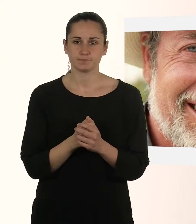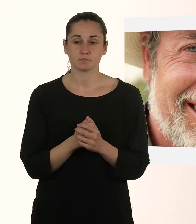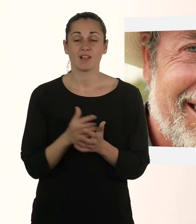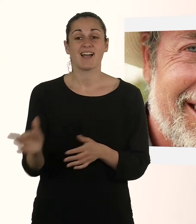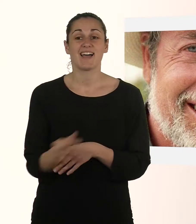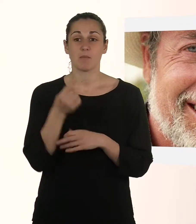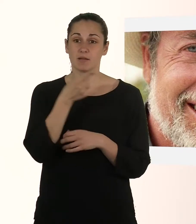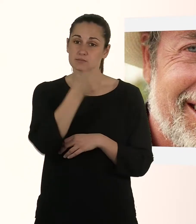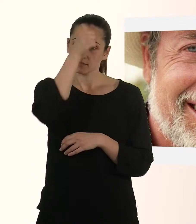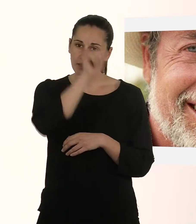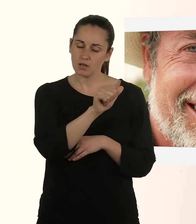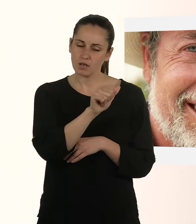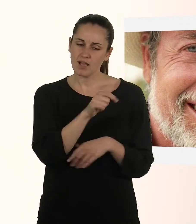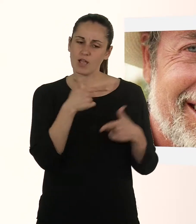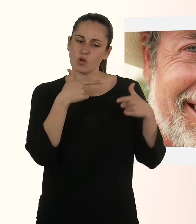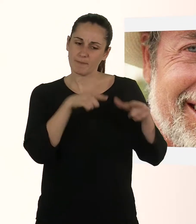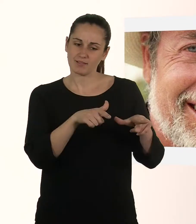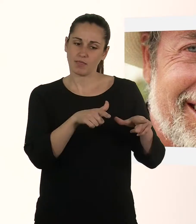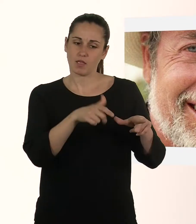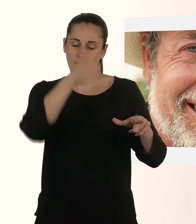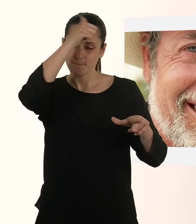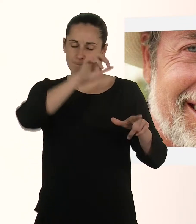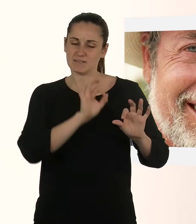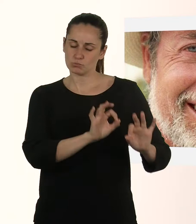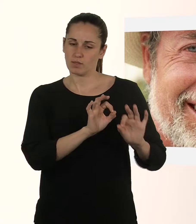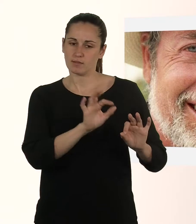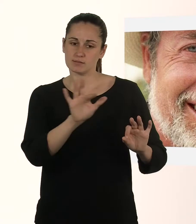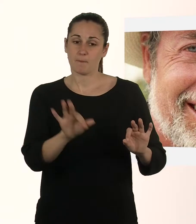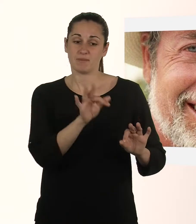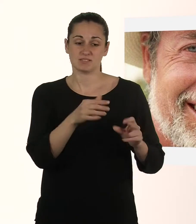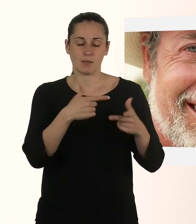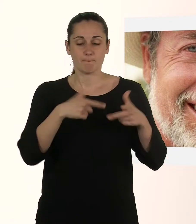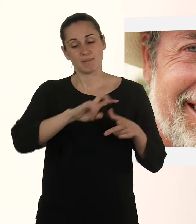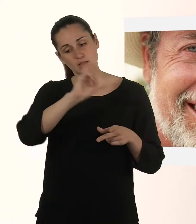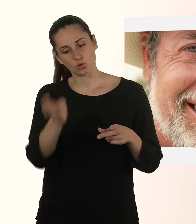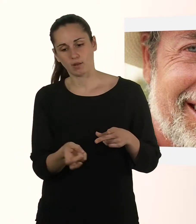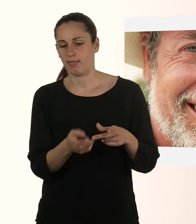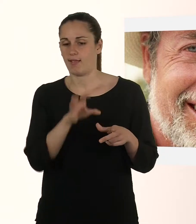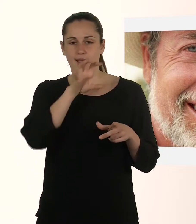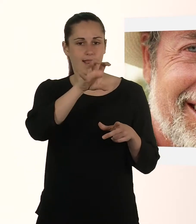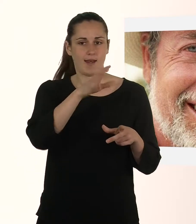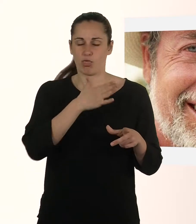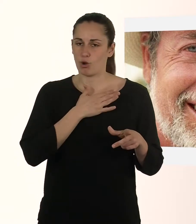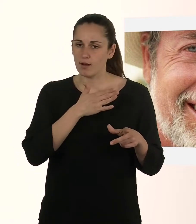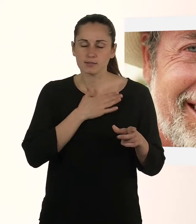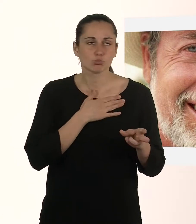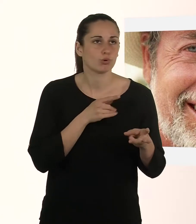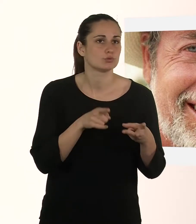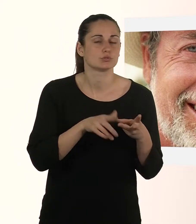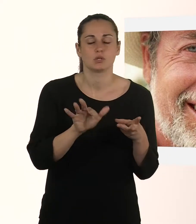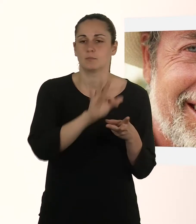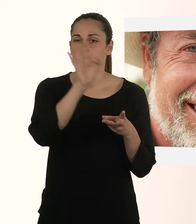además, tiene una parte que es de masculinidades, pero tiene otra parte que va sobre nacionalismos, tiene otra parte que va sobre